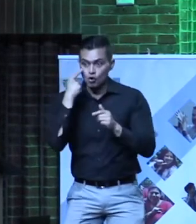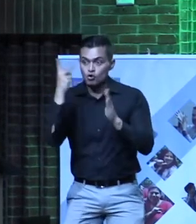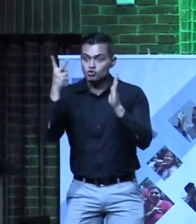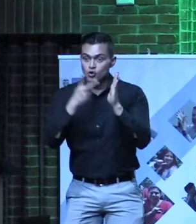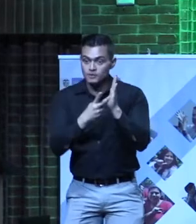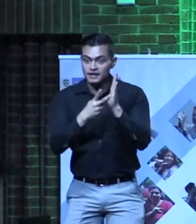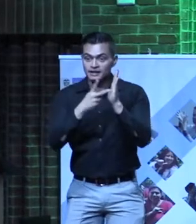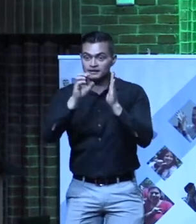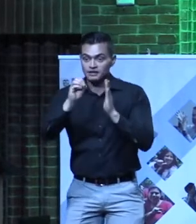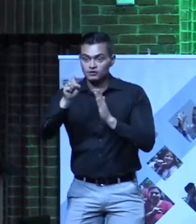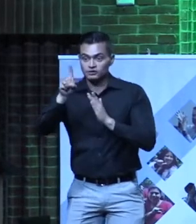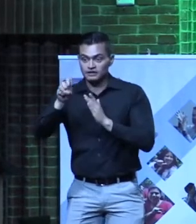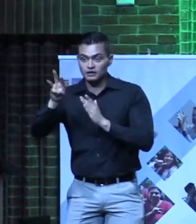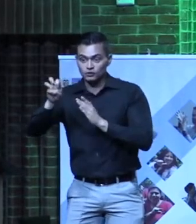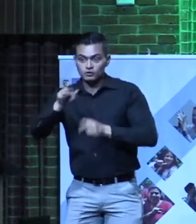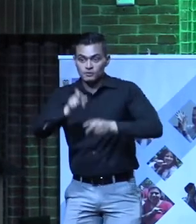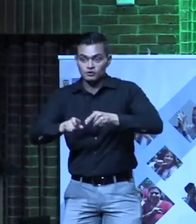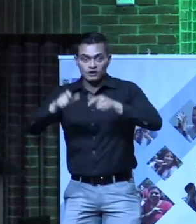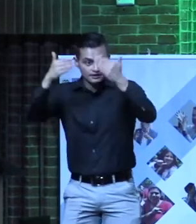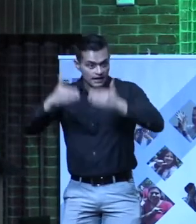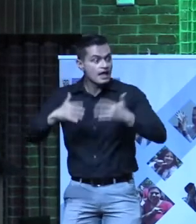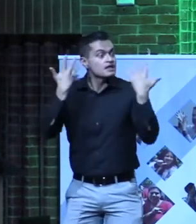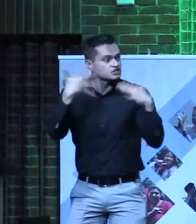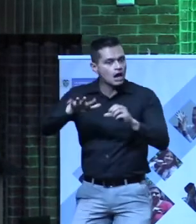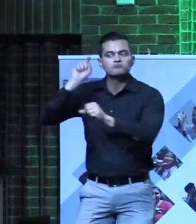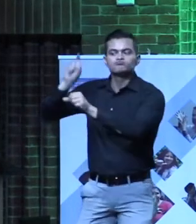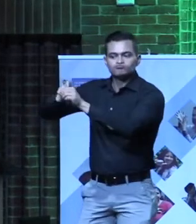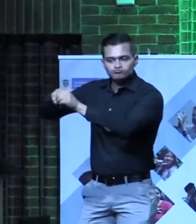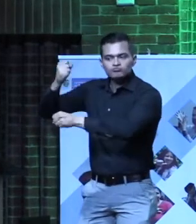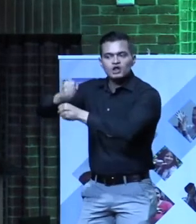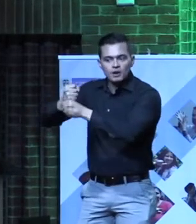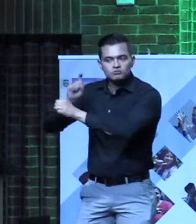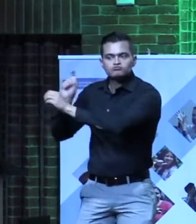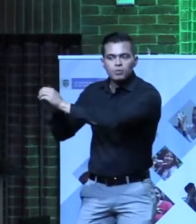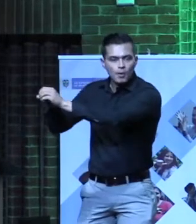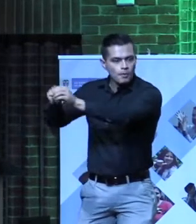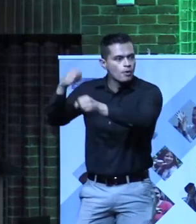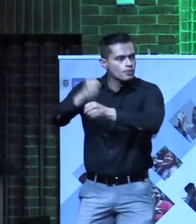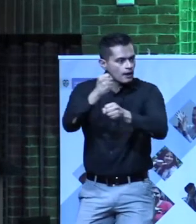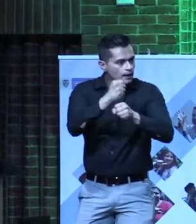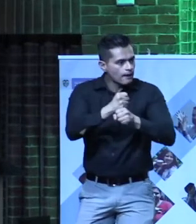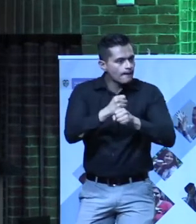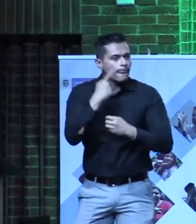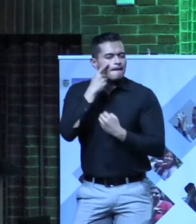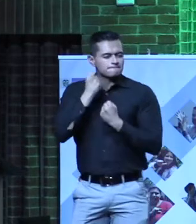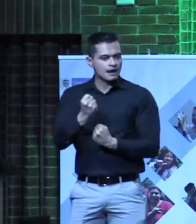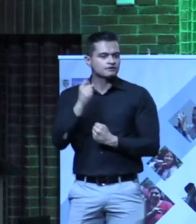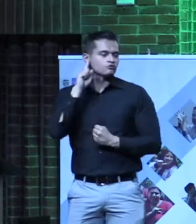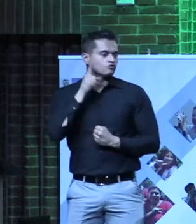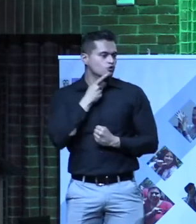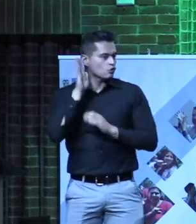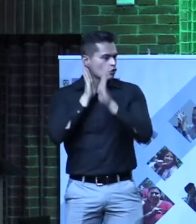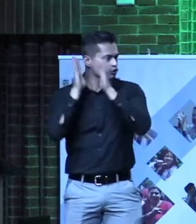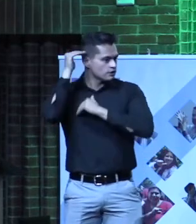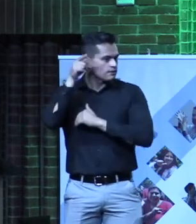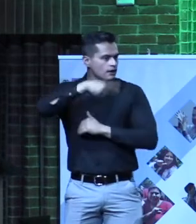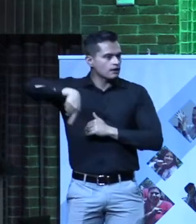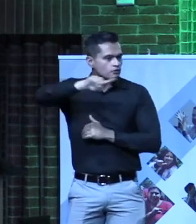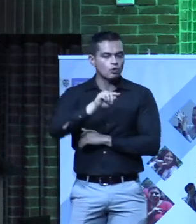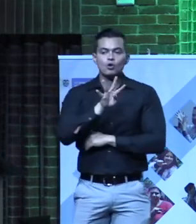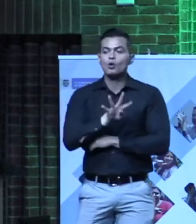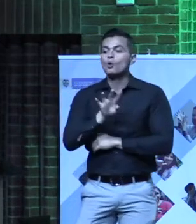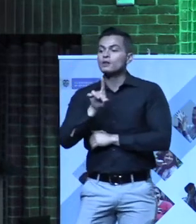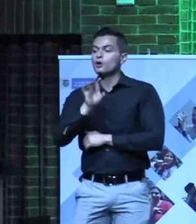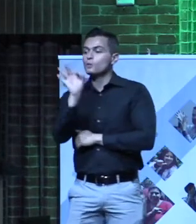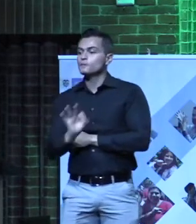2.068. De estas, la mayor parte de la colocación es población con discapacidad auditiva. El